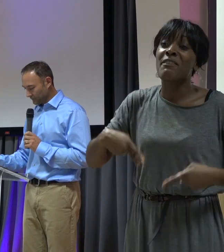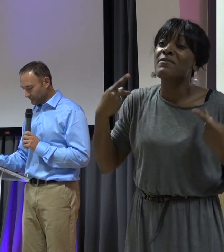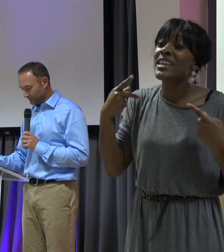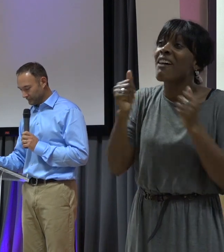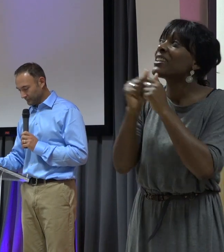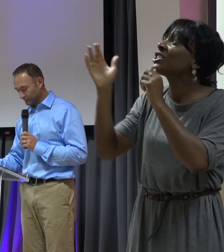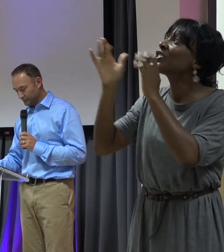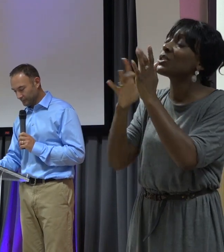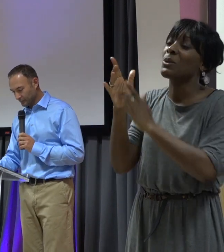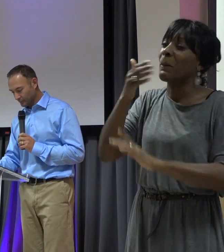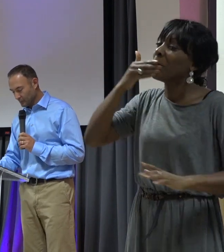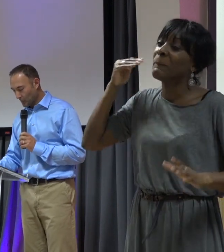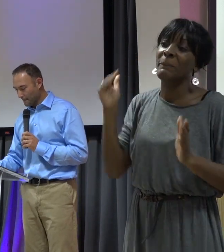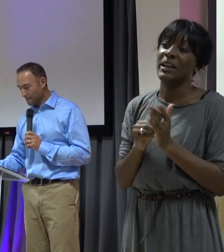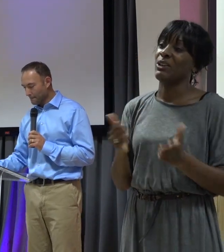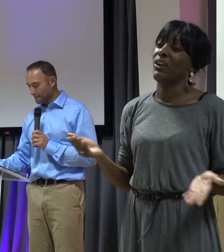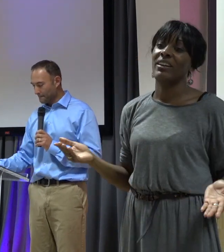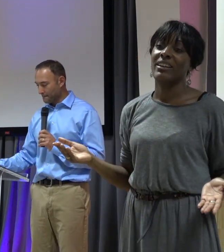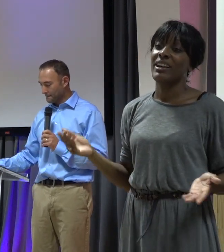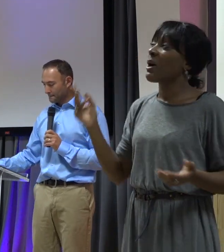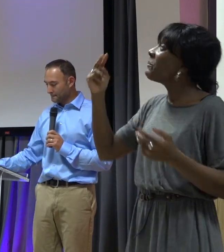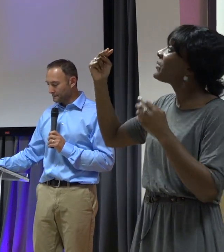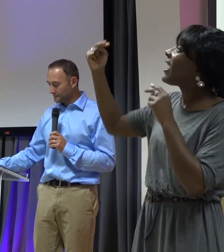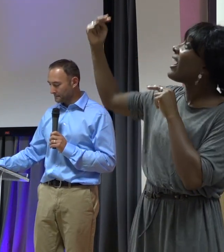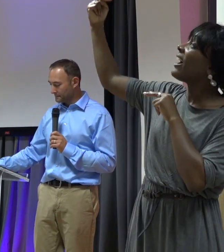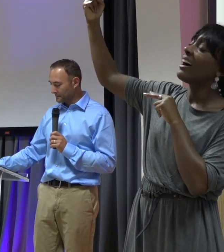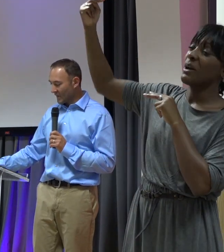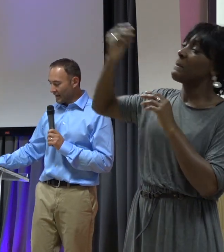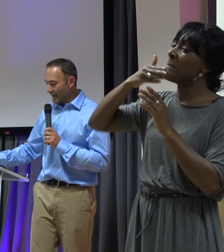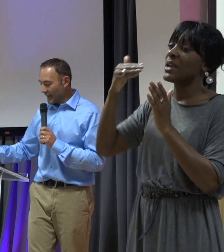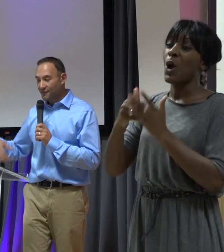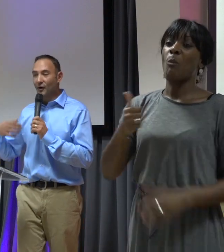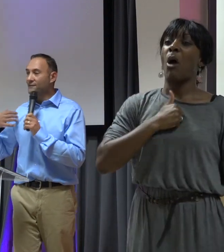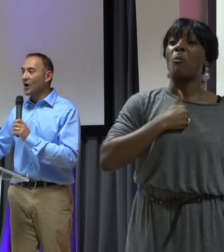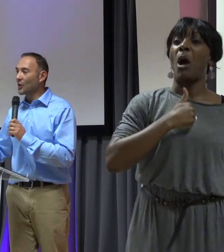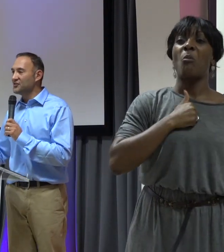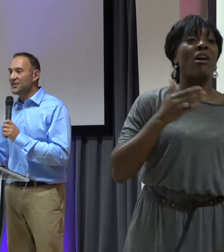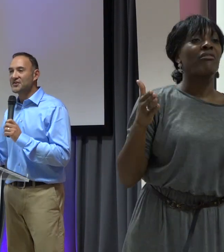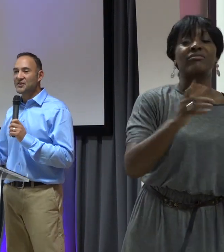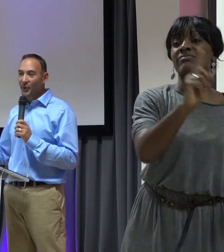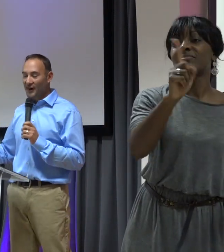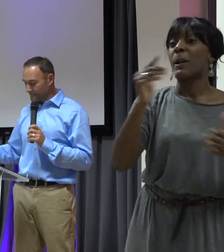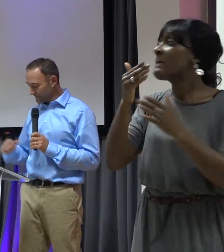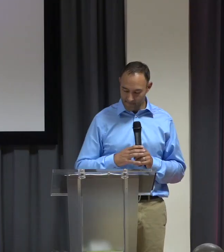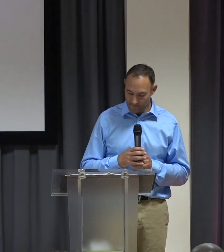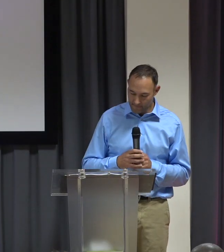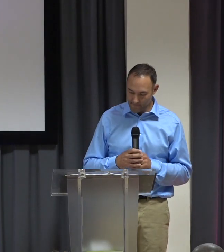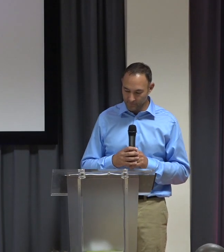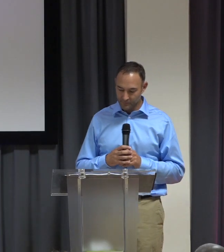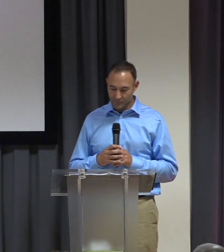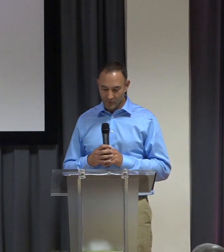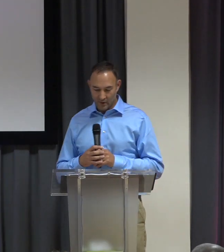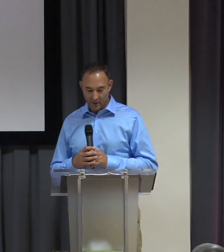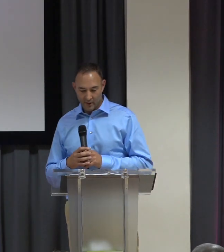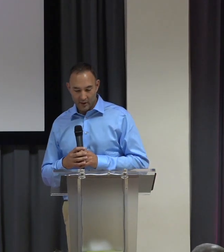meilleure sous la direction de Dieu et pas la tienne. And if you're a follower of Jesus this morning, Et si tu es